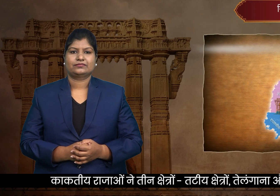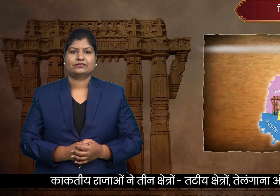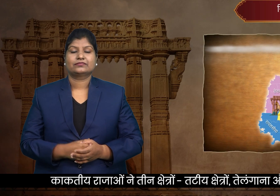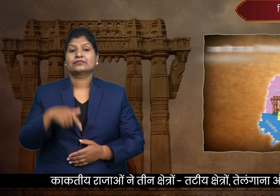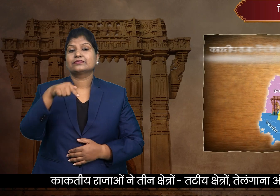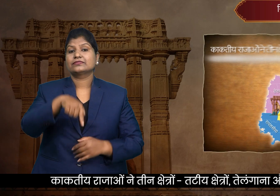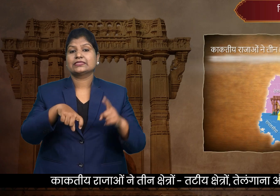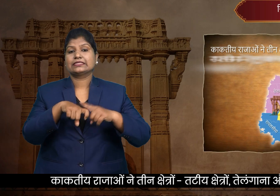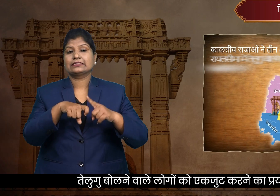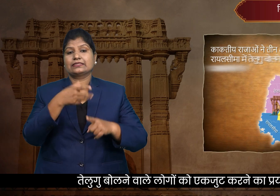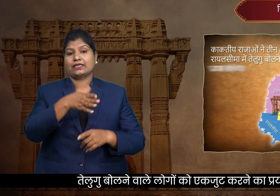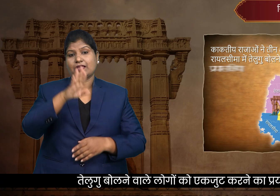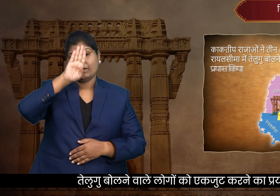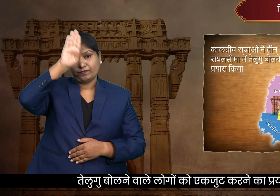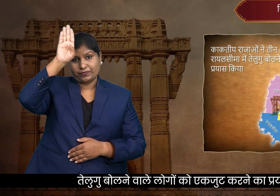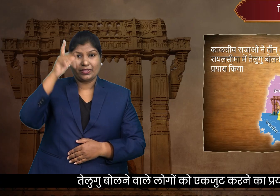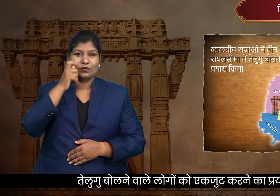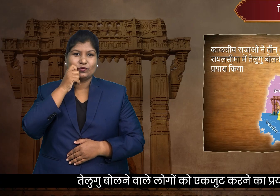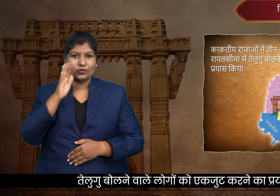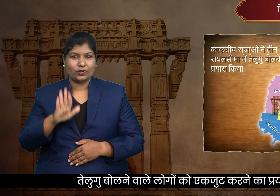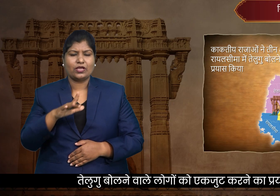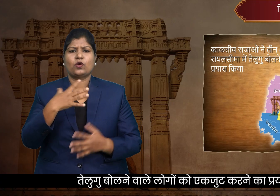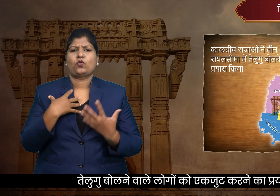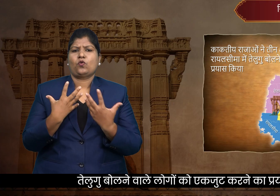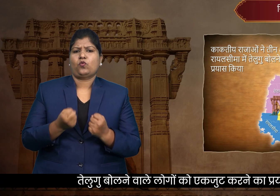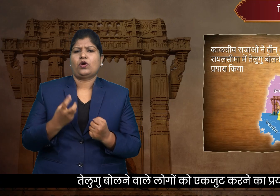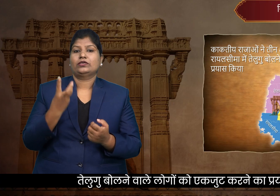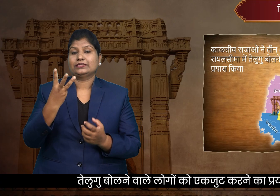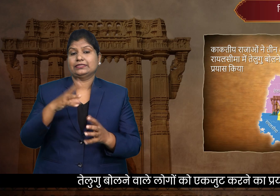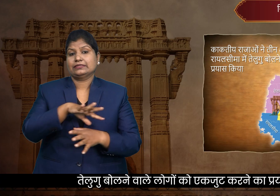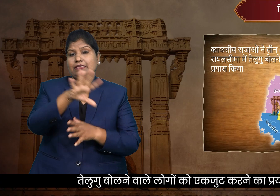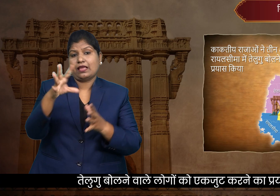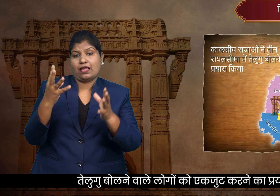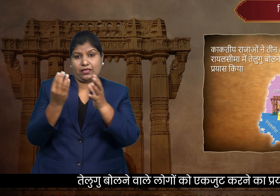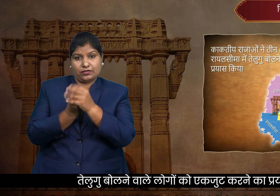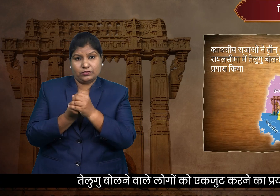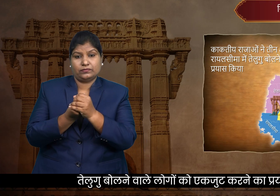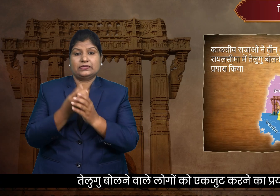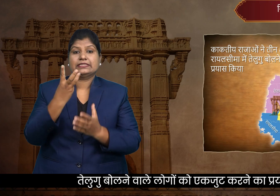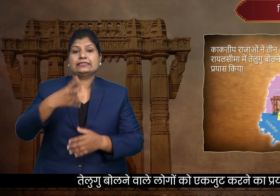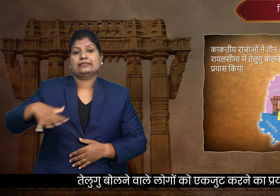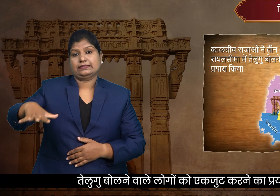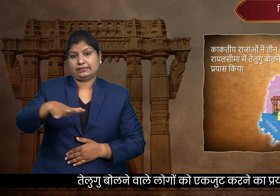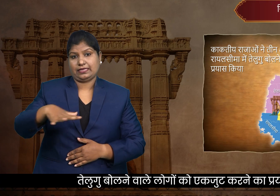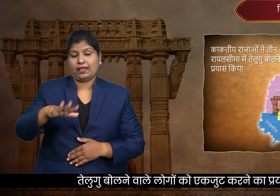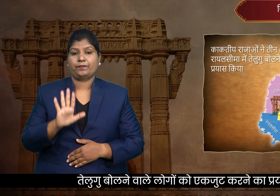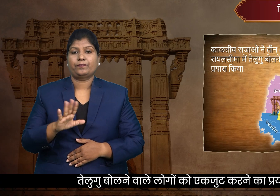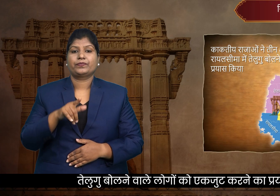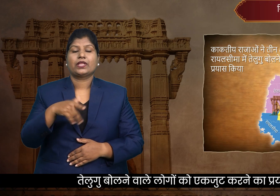और रायलसीमा में तेलुगु बोलने वाले लोगों को एकजुट करने का प्रयास किया।